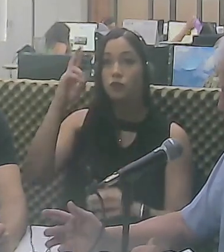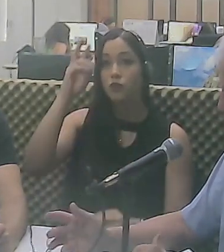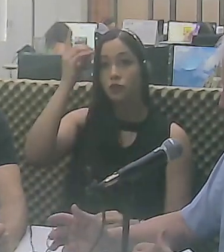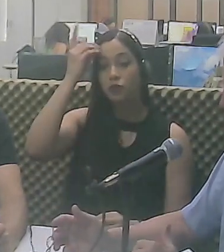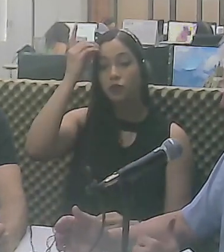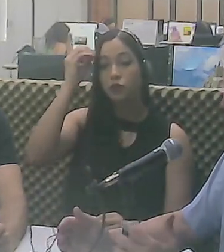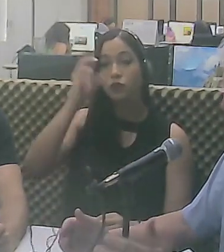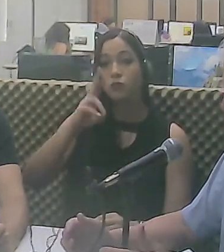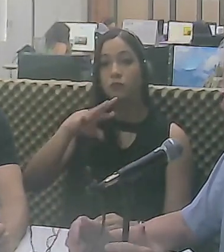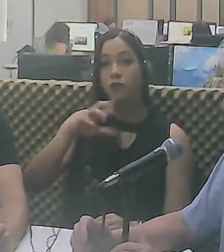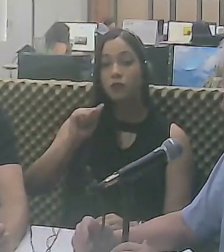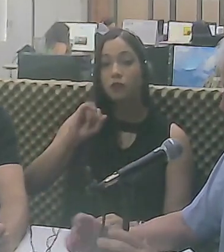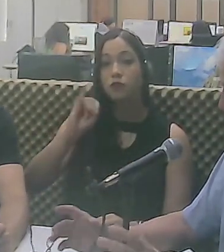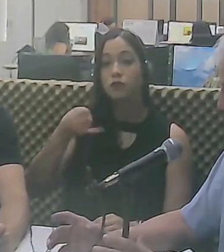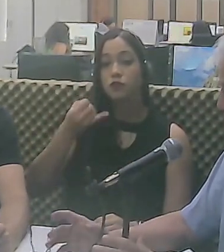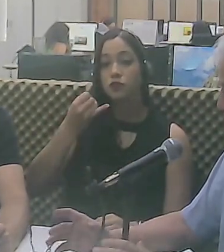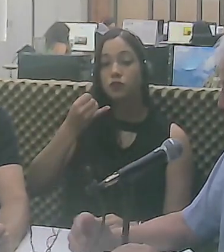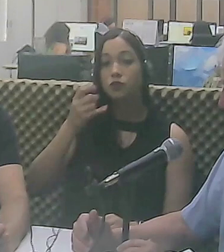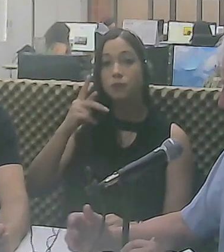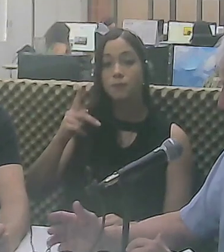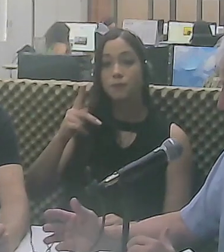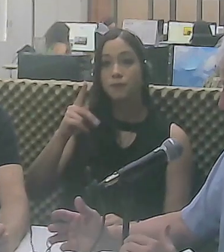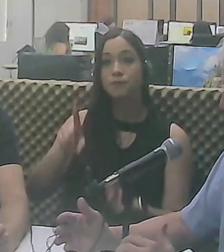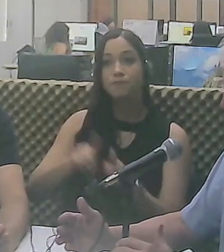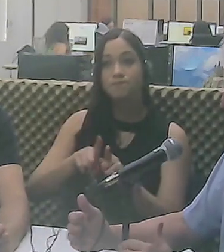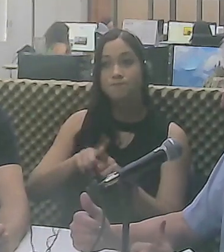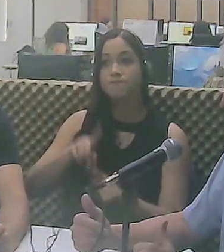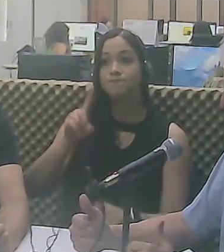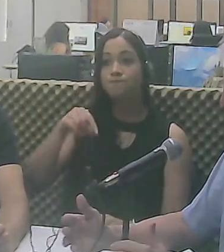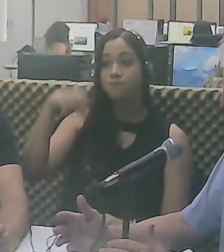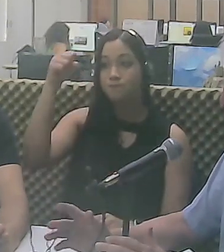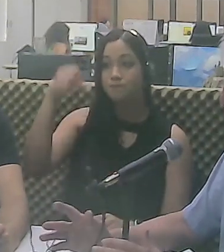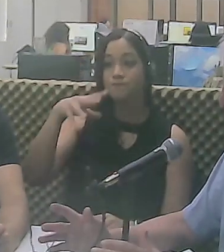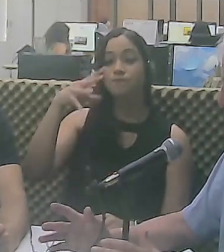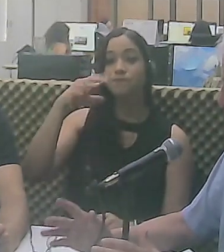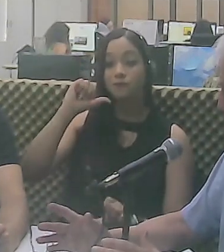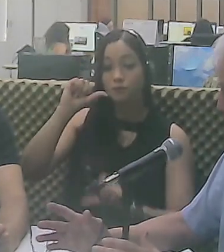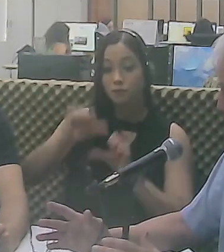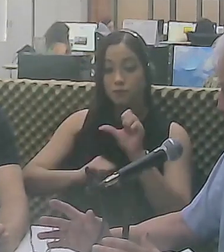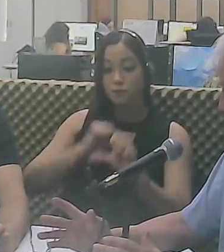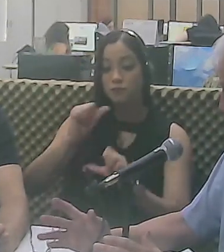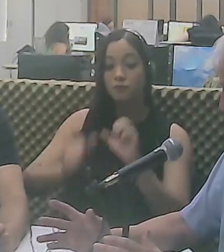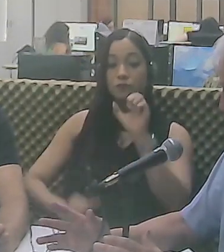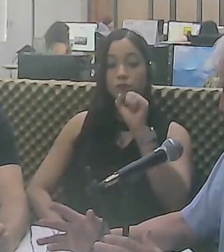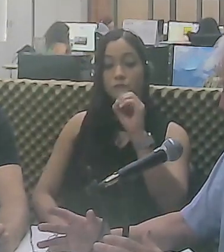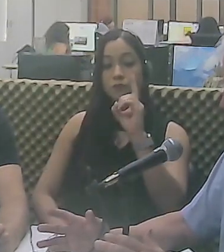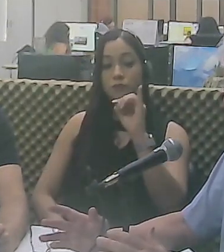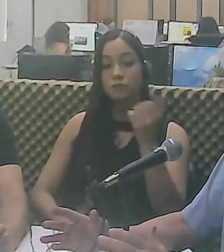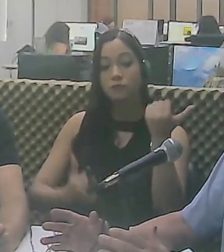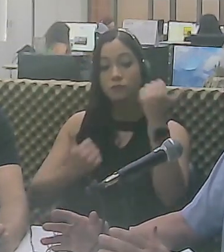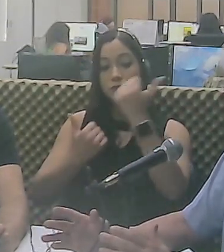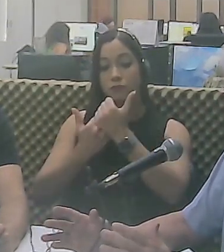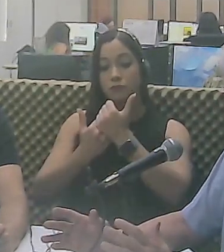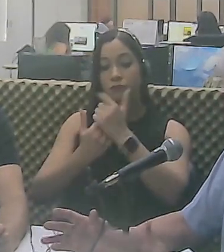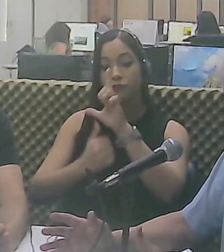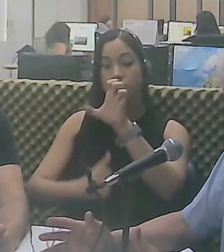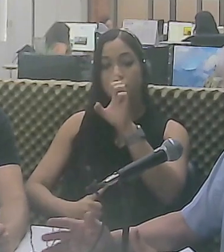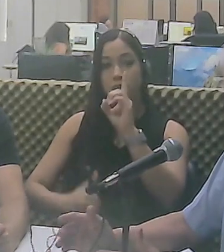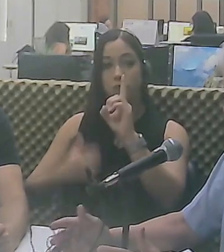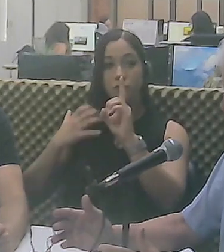Luizote Jardim Patrícia toda aquela região será iluminada agora trocando vapor de de sorte